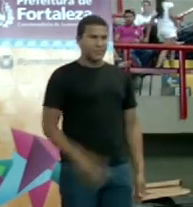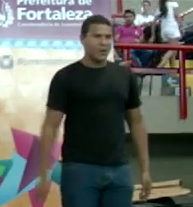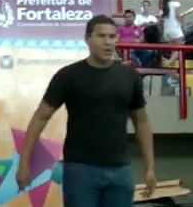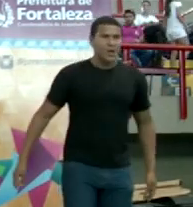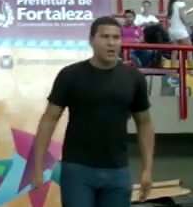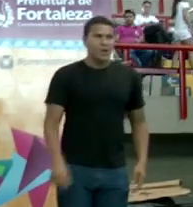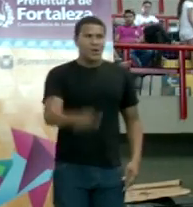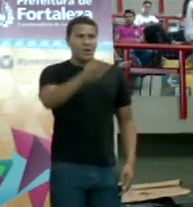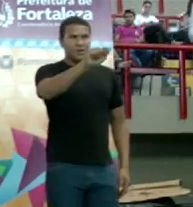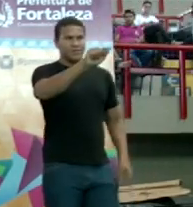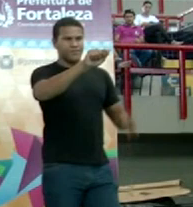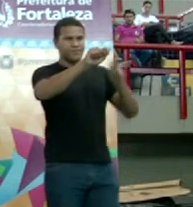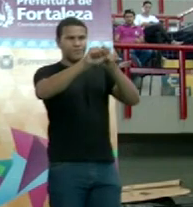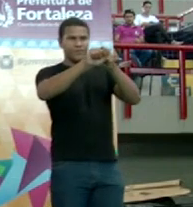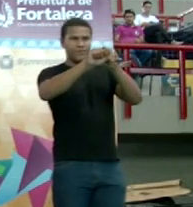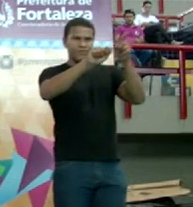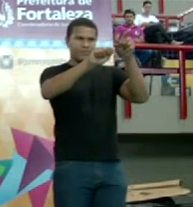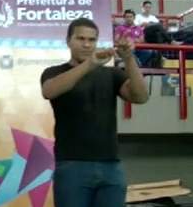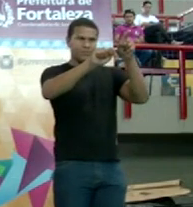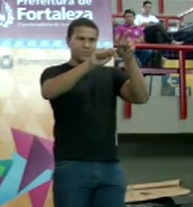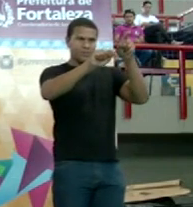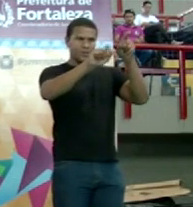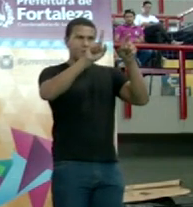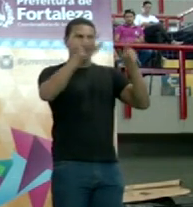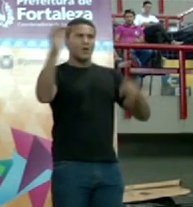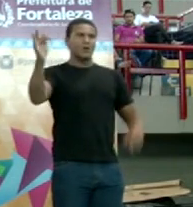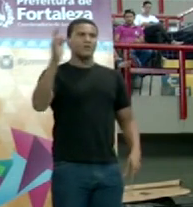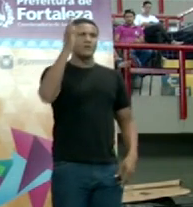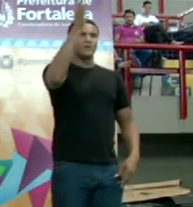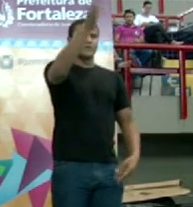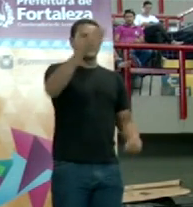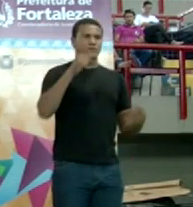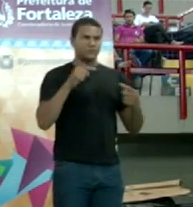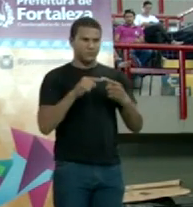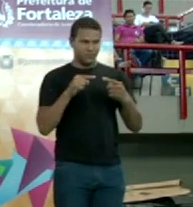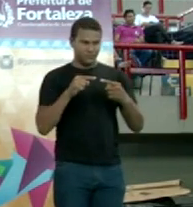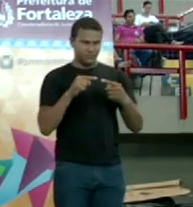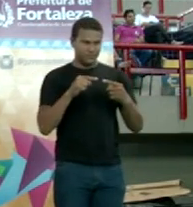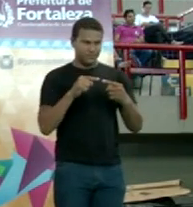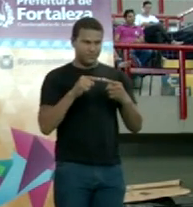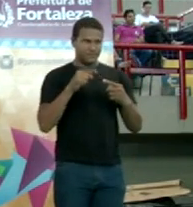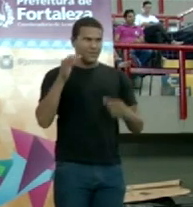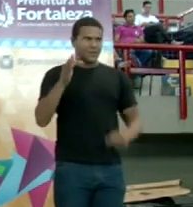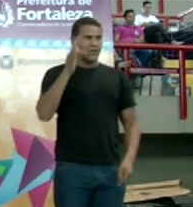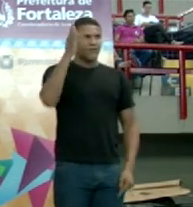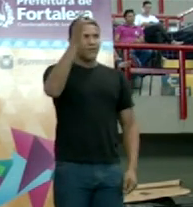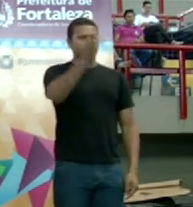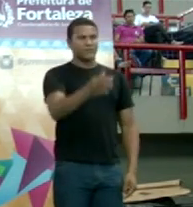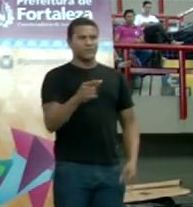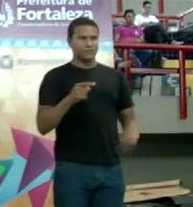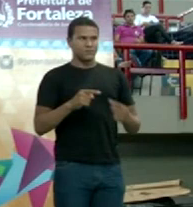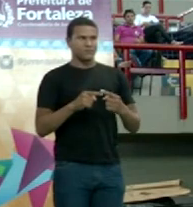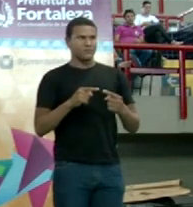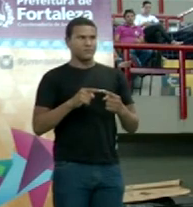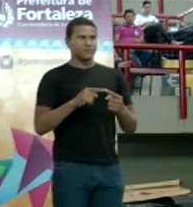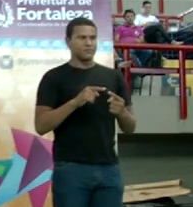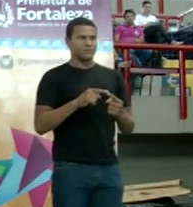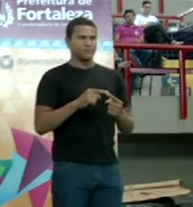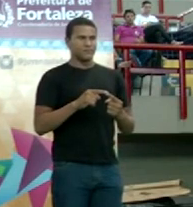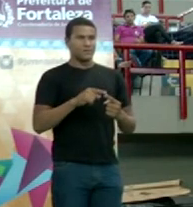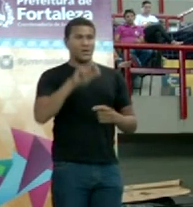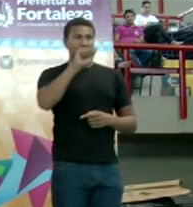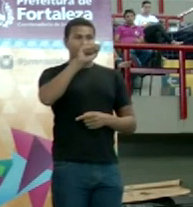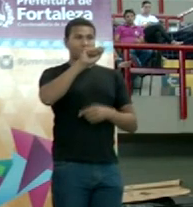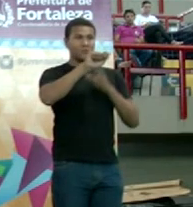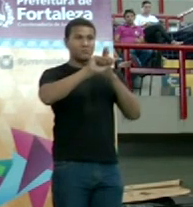sem crase quando eu indico futuro. Quando eu indico o futuro, eu uso o a sem crase. Se eu